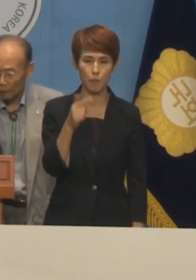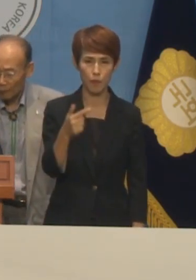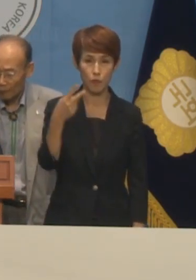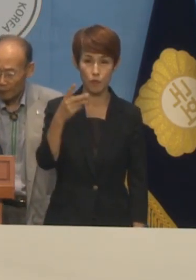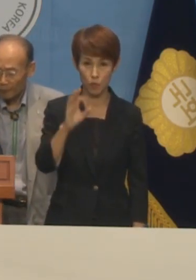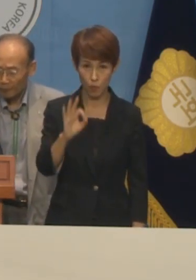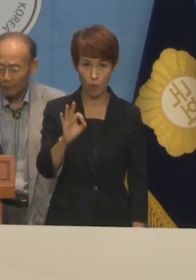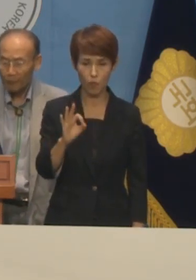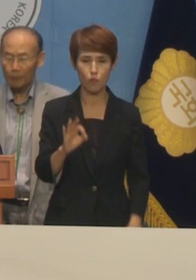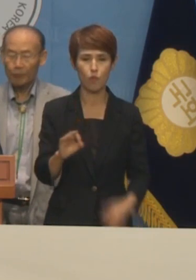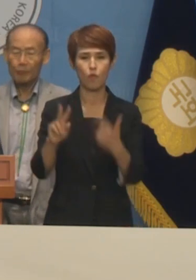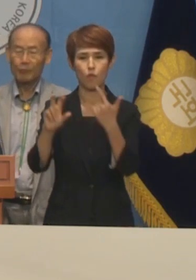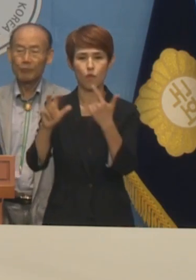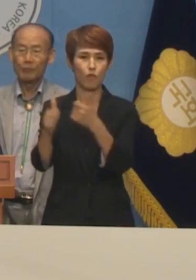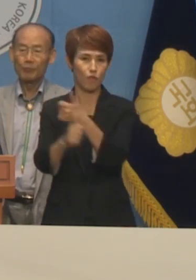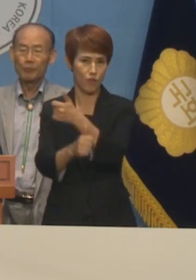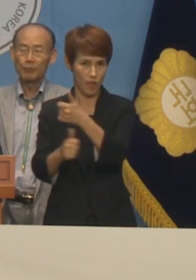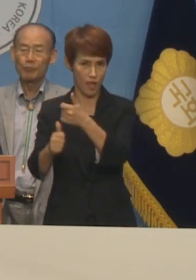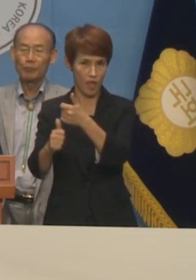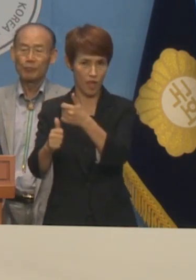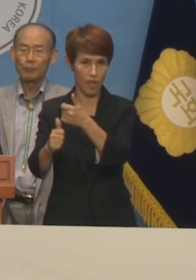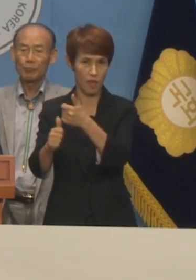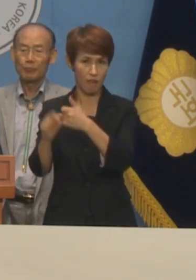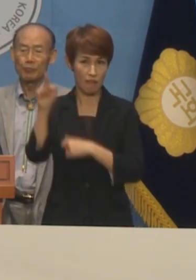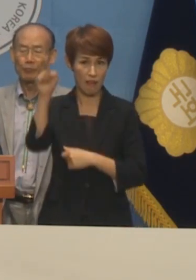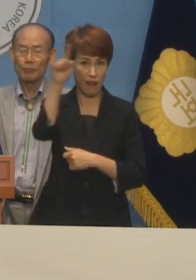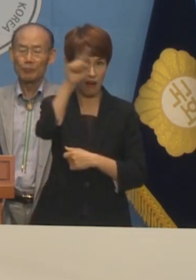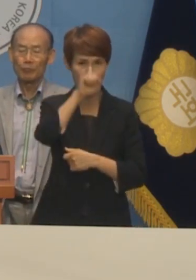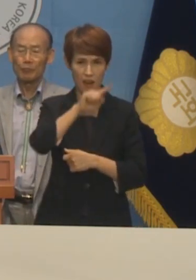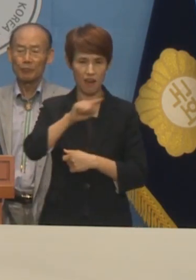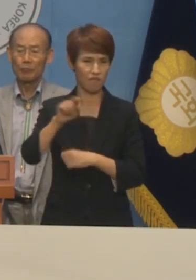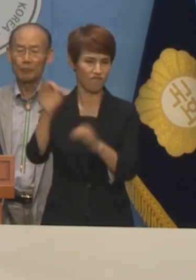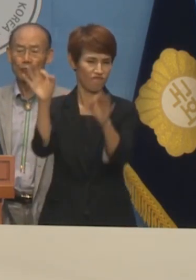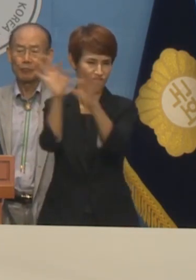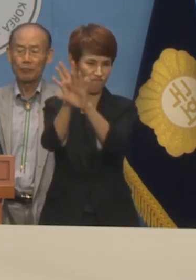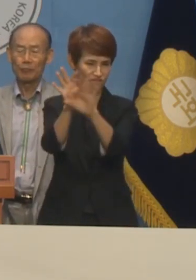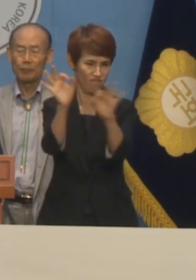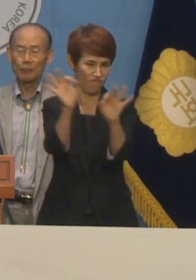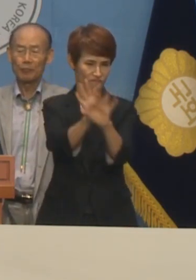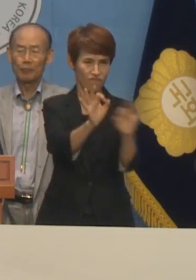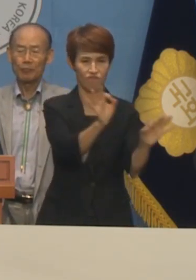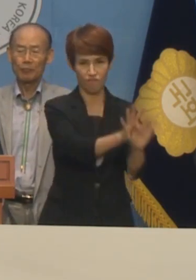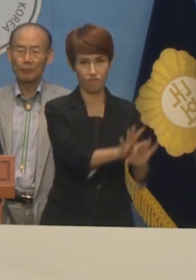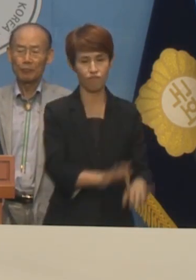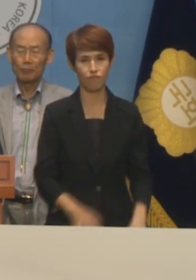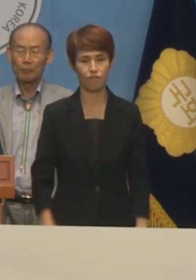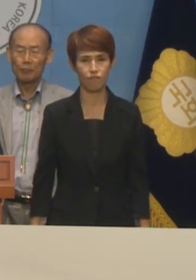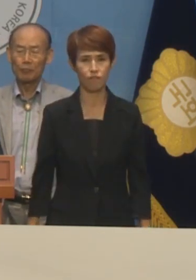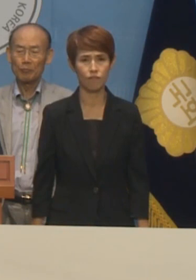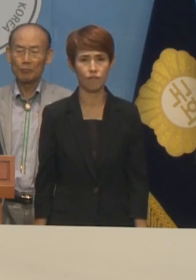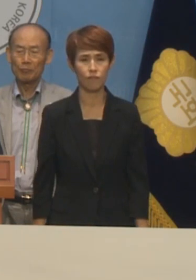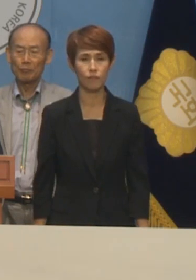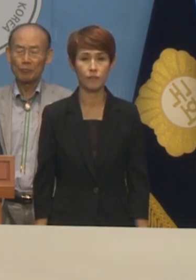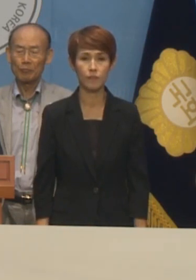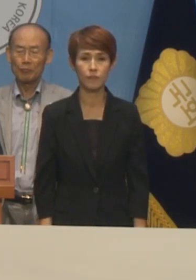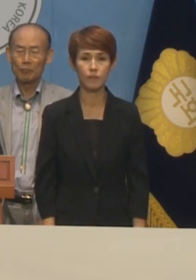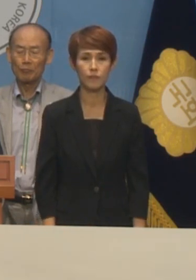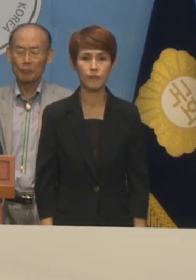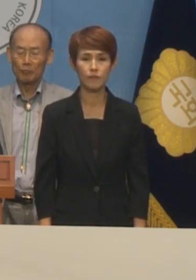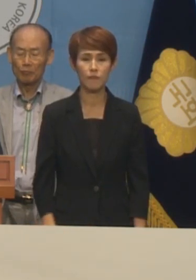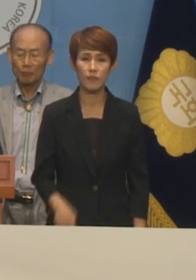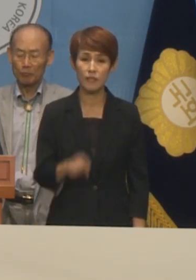6.15 위원회 북측 지구들도 모두 정리하기로 하였다. 그러나 이것이 가진